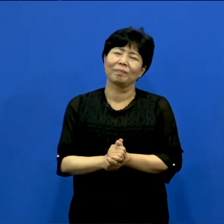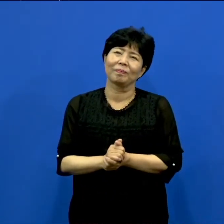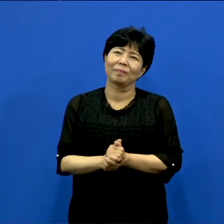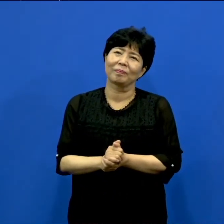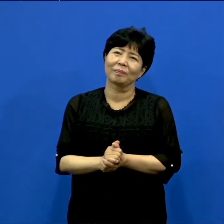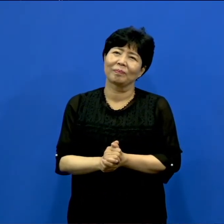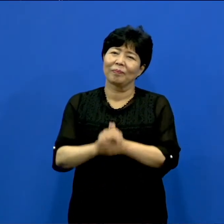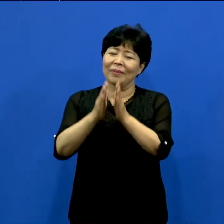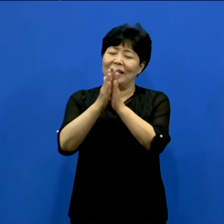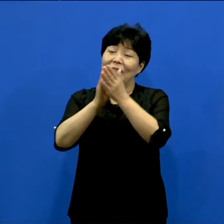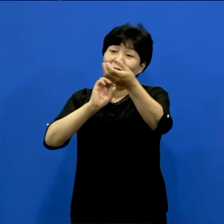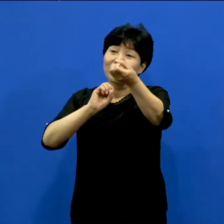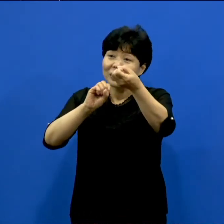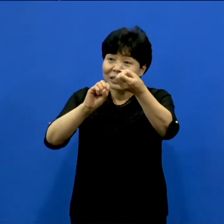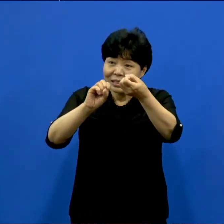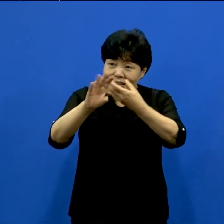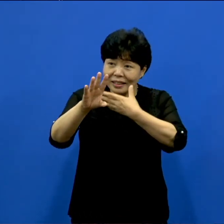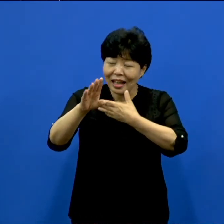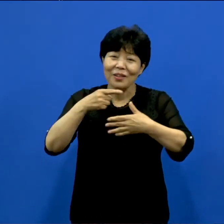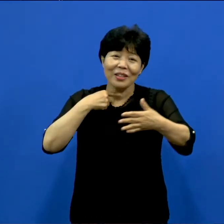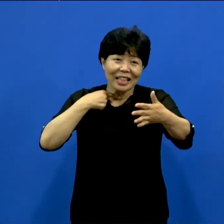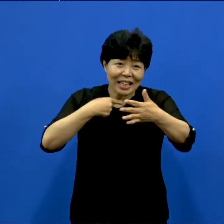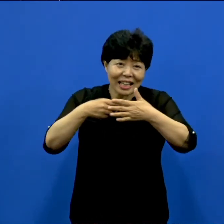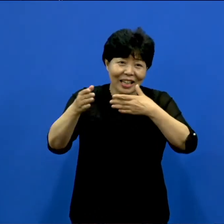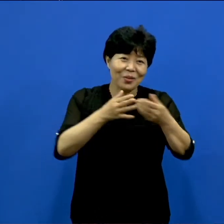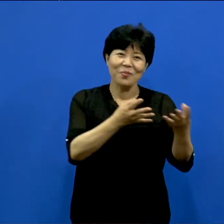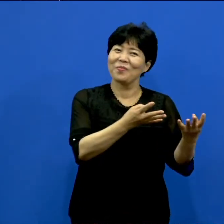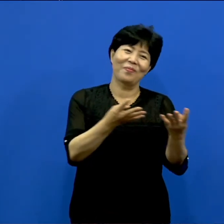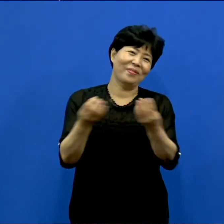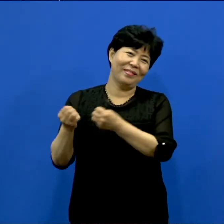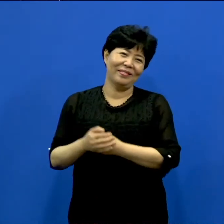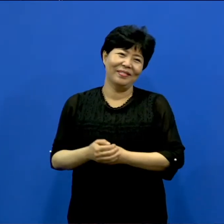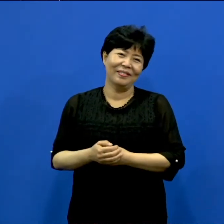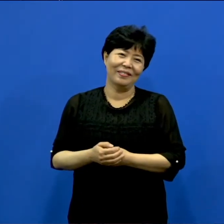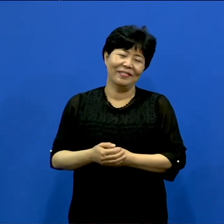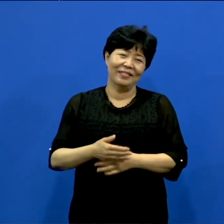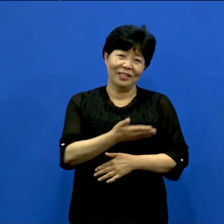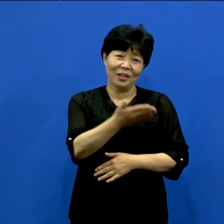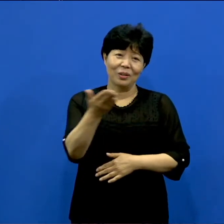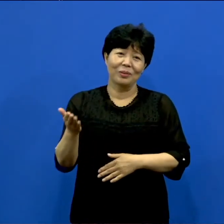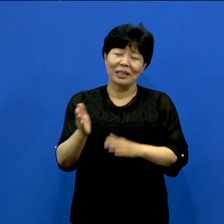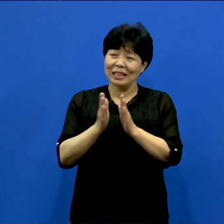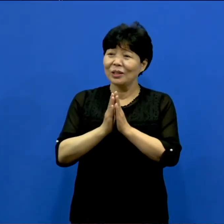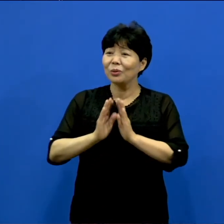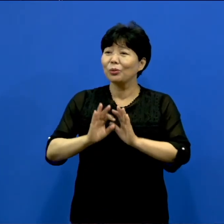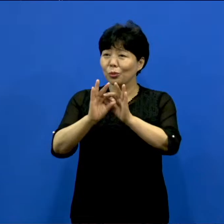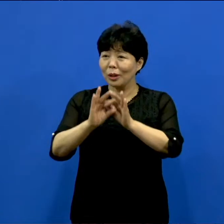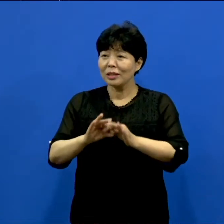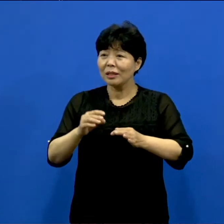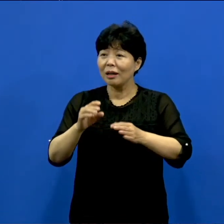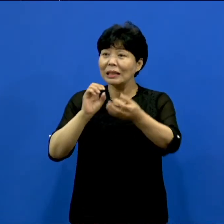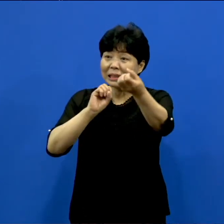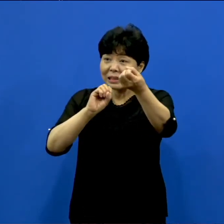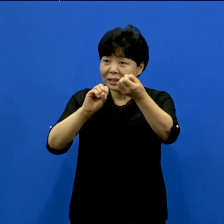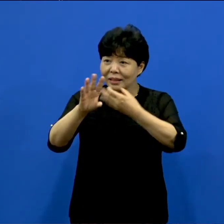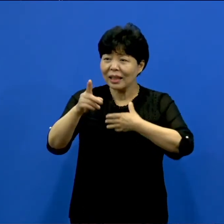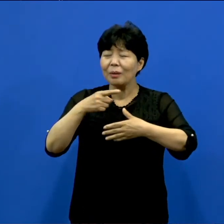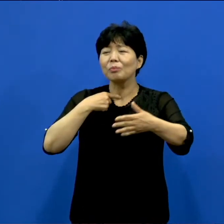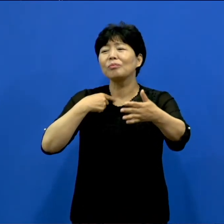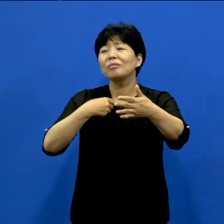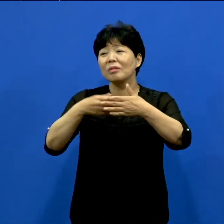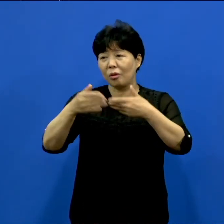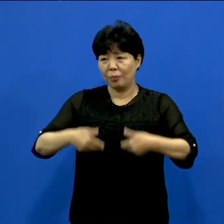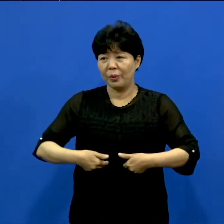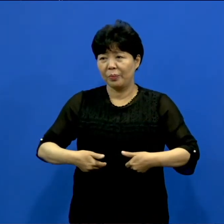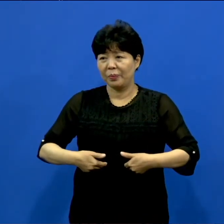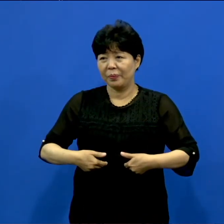기도 응답 받는 경험도 한두 가지가 아니고, 기도 응답도 그냥, 여러분 기도하는 분들은 기도 응답의 체험이 있어야 되잖아요. 믿음이 어떻게